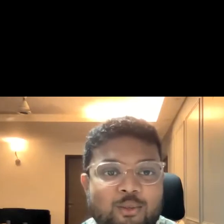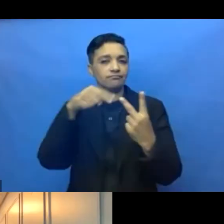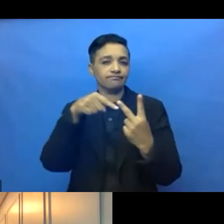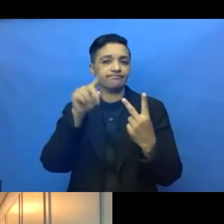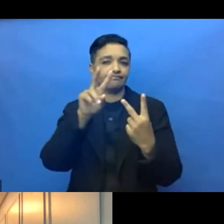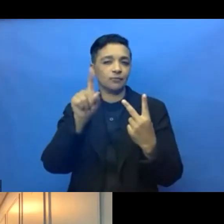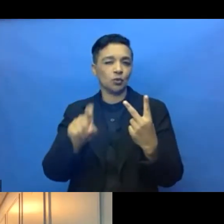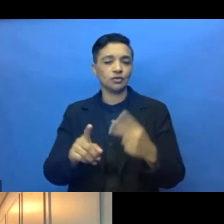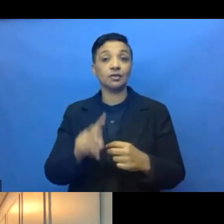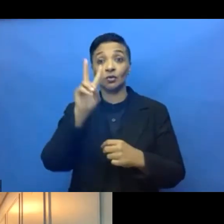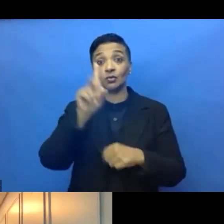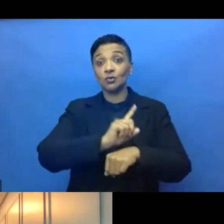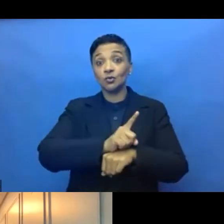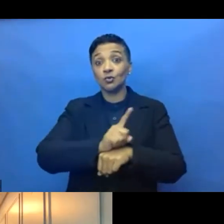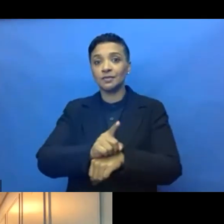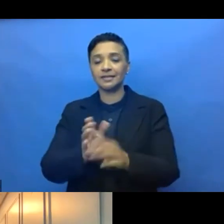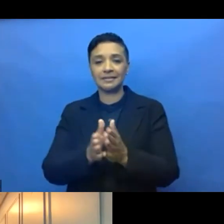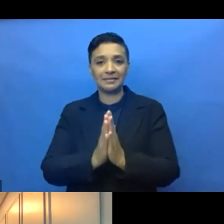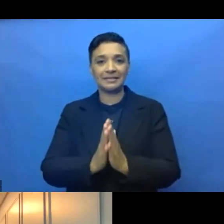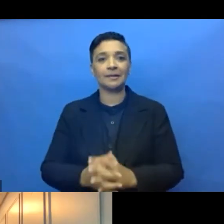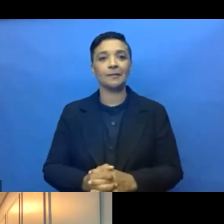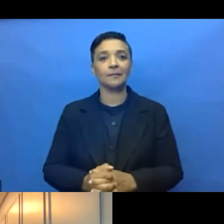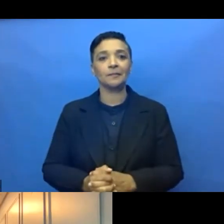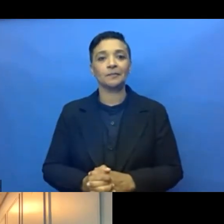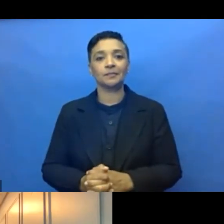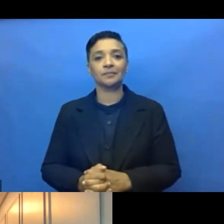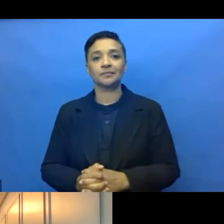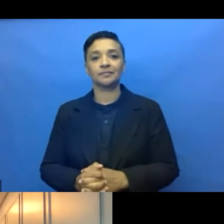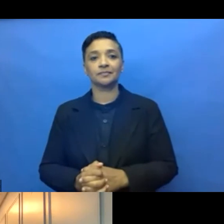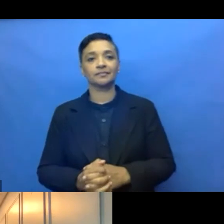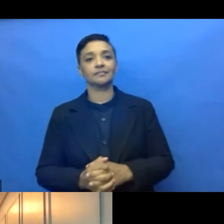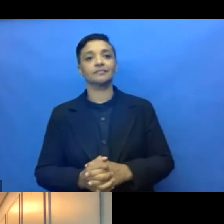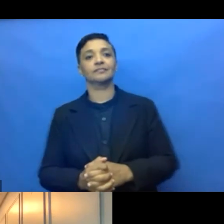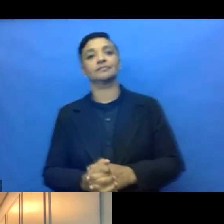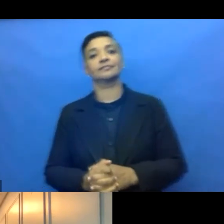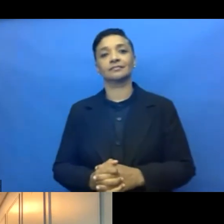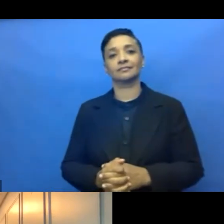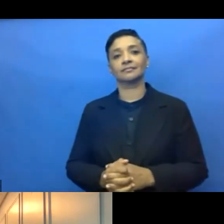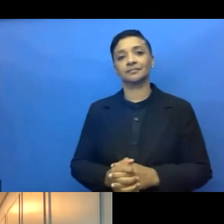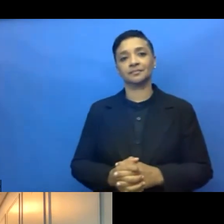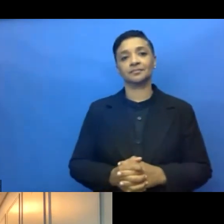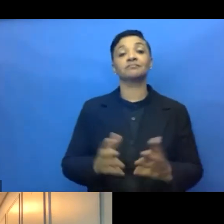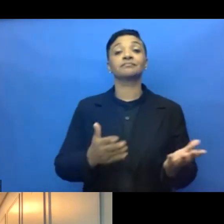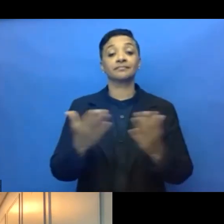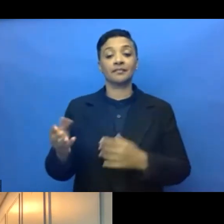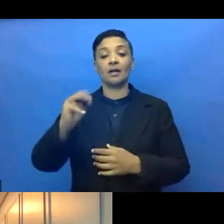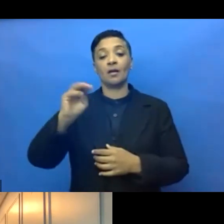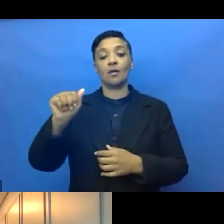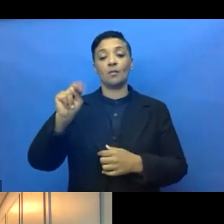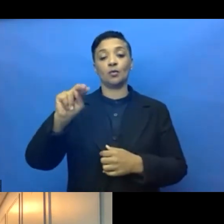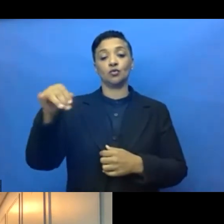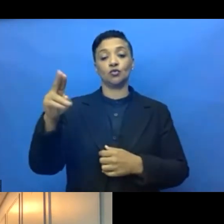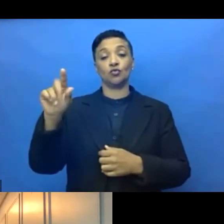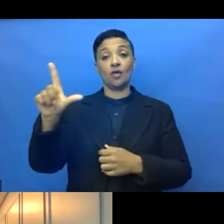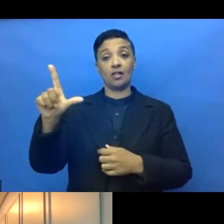pourraient commencer avec la réponse. Je donne la parole d'abord à Cheryl